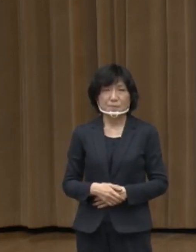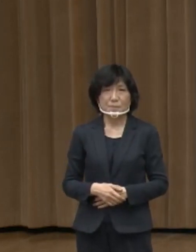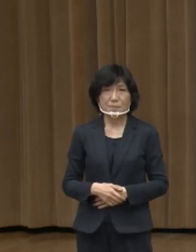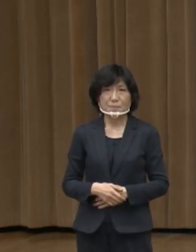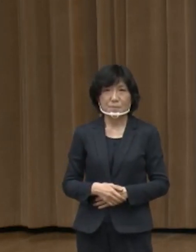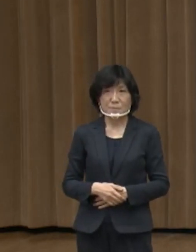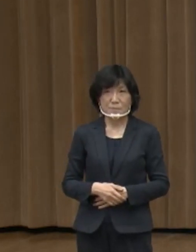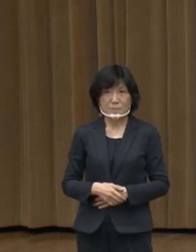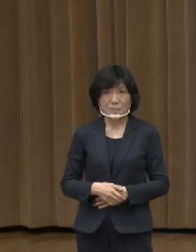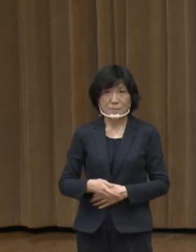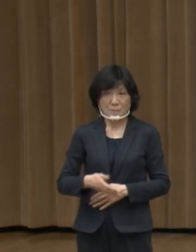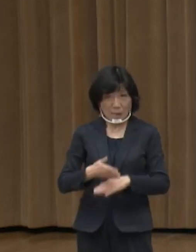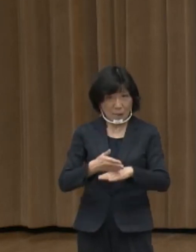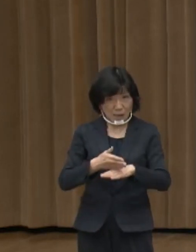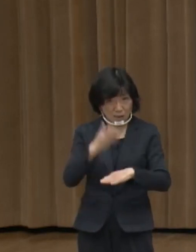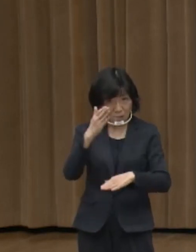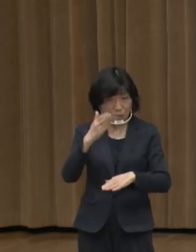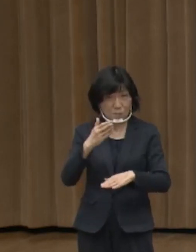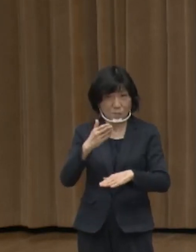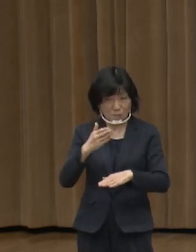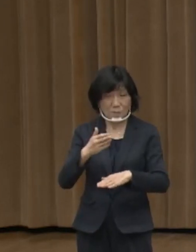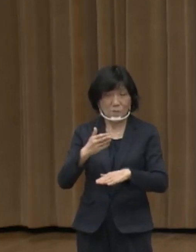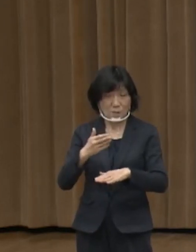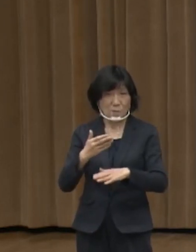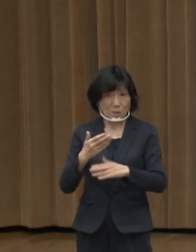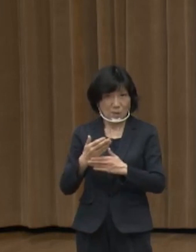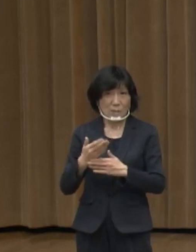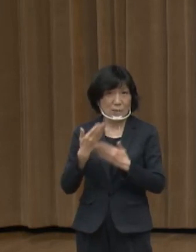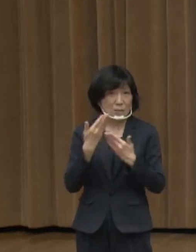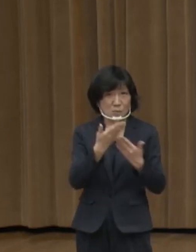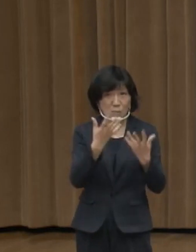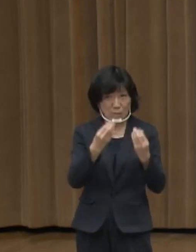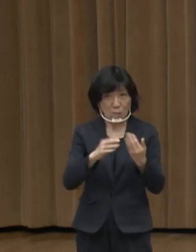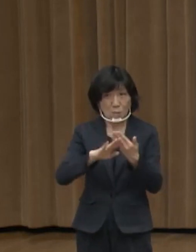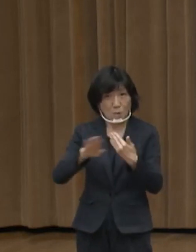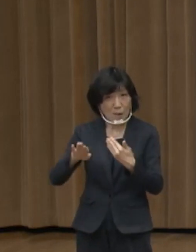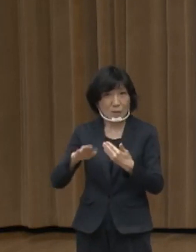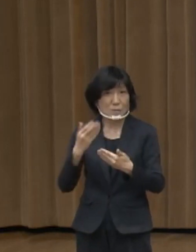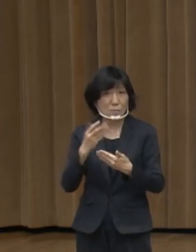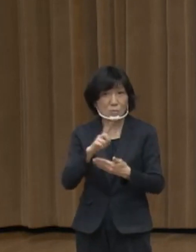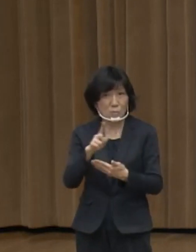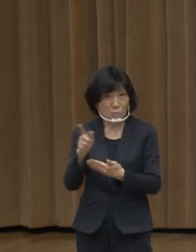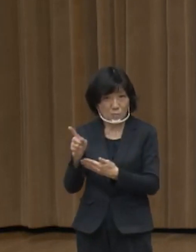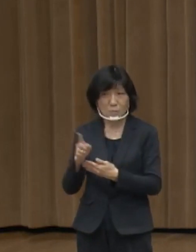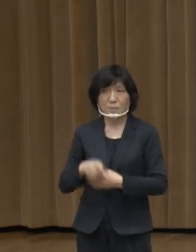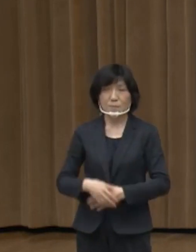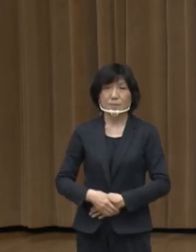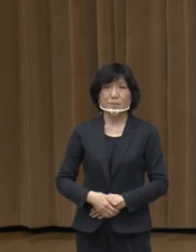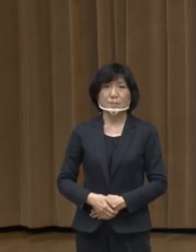ありがとうございました。発表事項について幹事社からは以上です。各社さんお願いします。